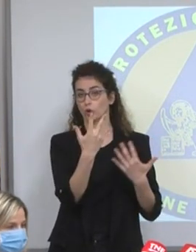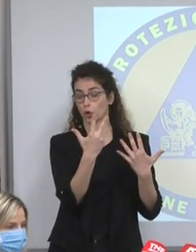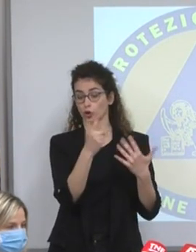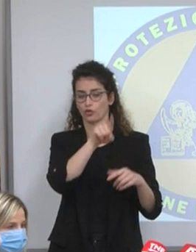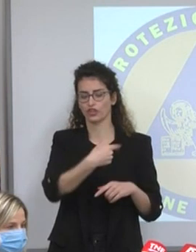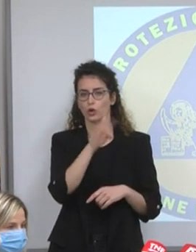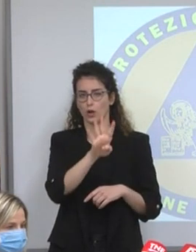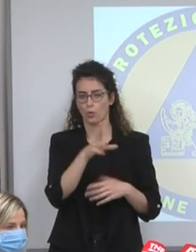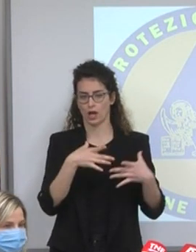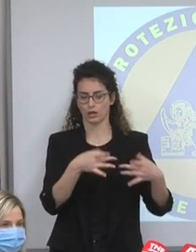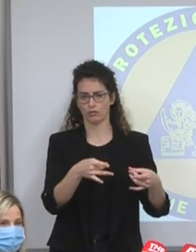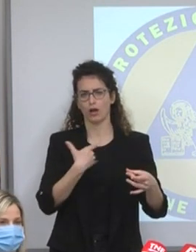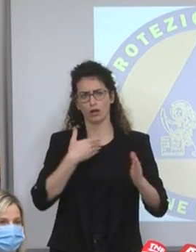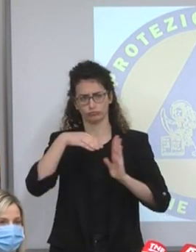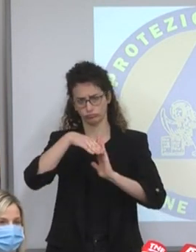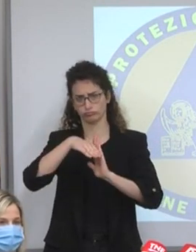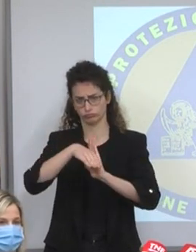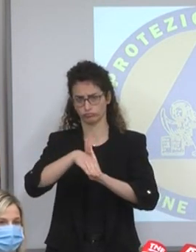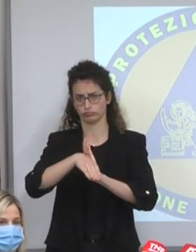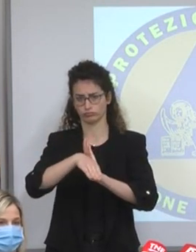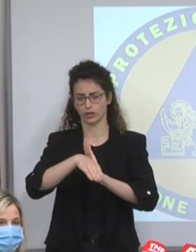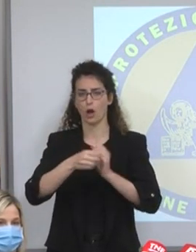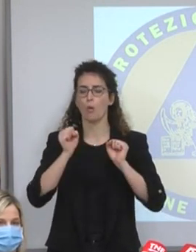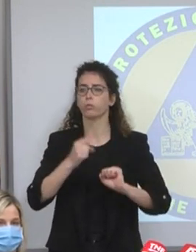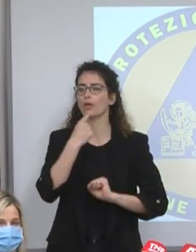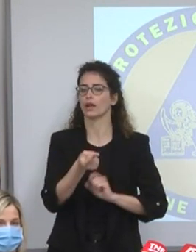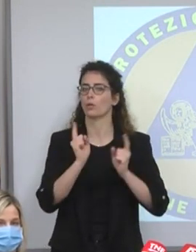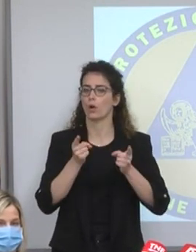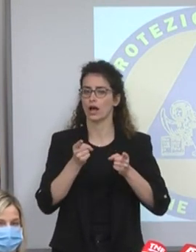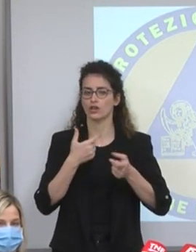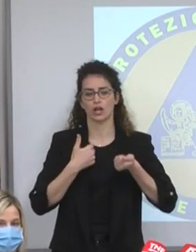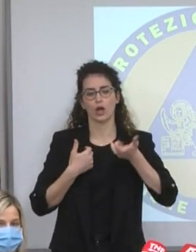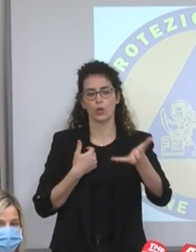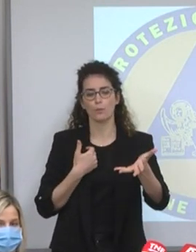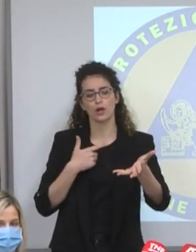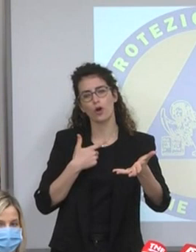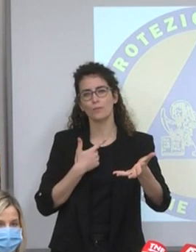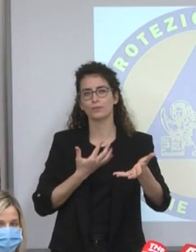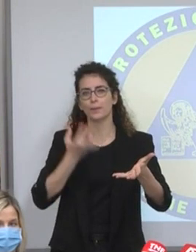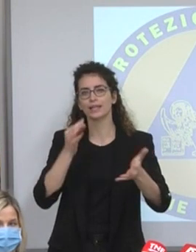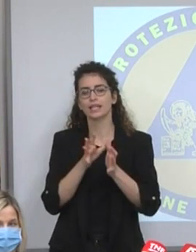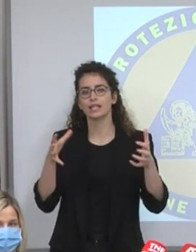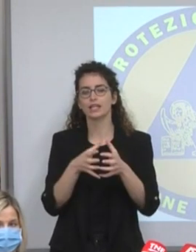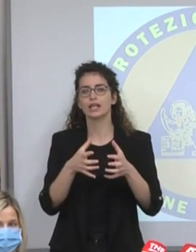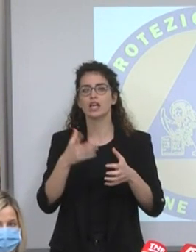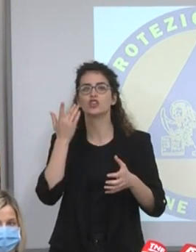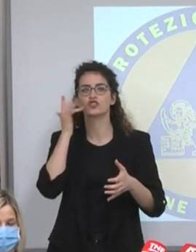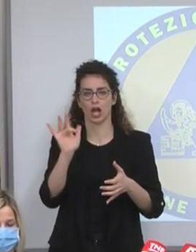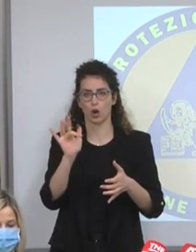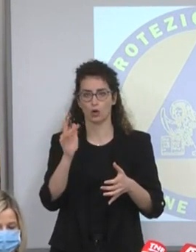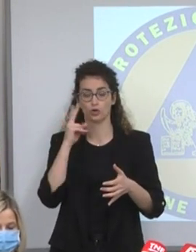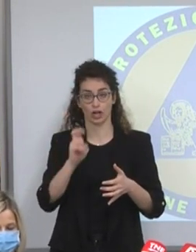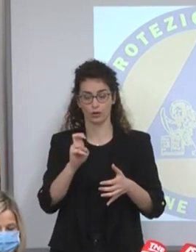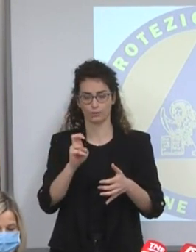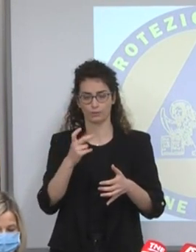incidenza stiamo calando potremmo anche dire che abbiamo i dati da zona gialla in questo momento perché siamo sotto l'uno